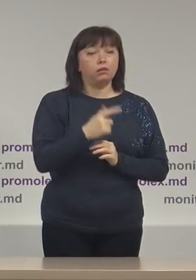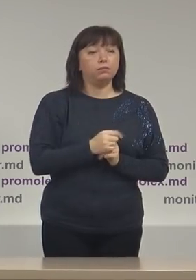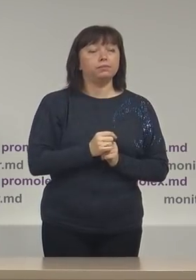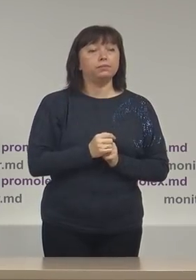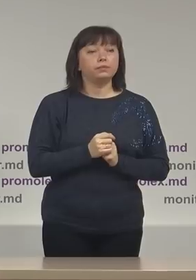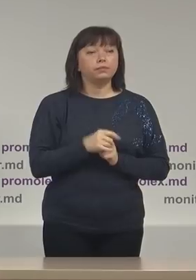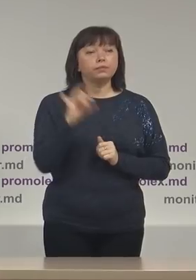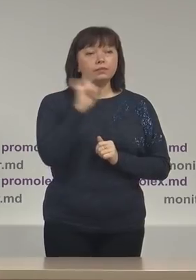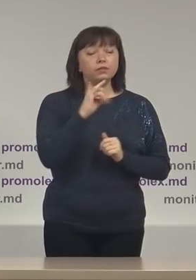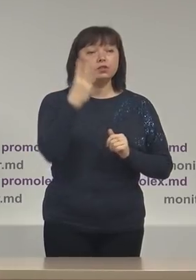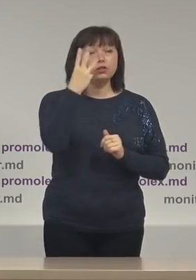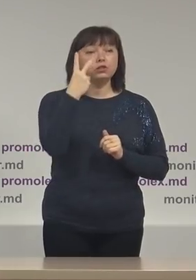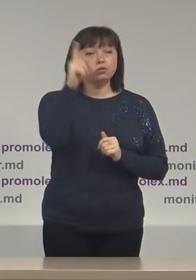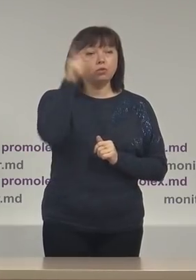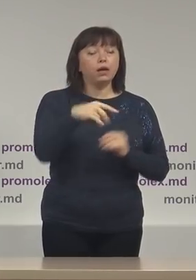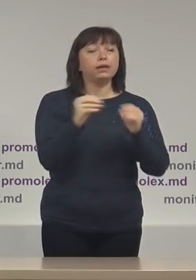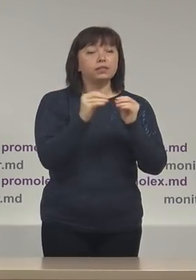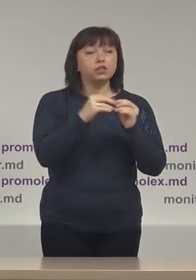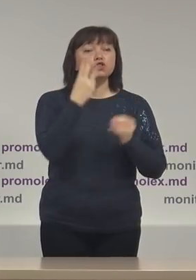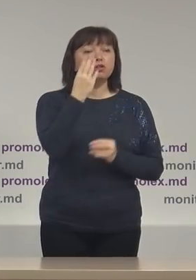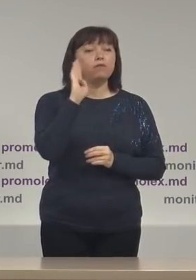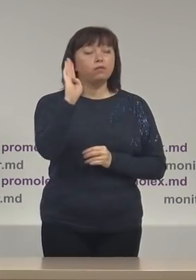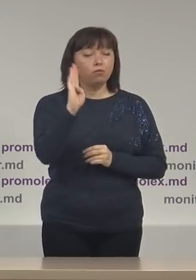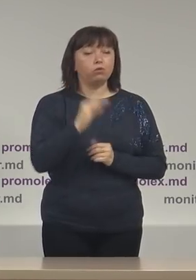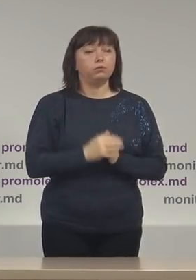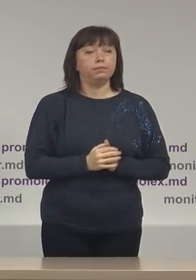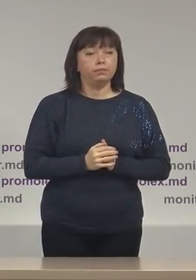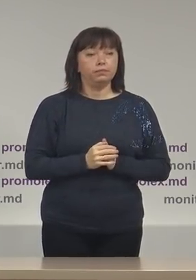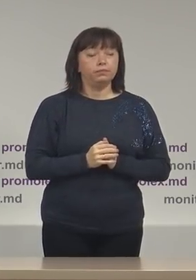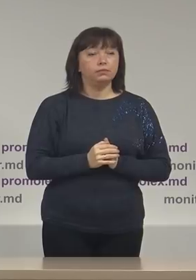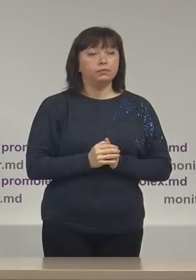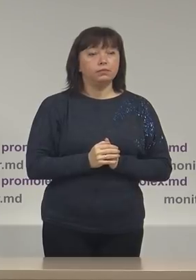Căușeni-Plopștiuvei și 32-10 Ștefan Vodă-Ciobărciu.